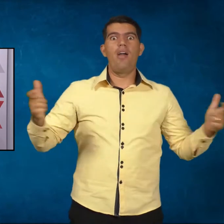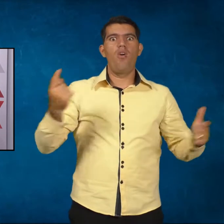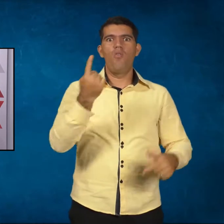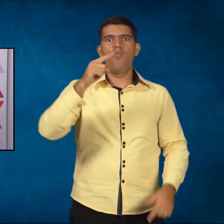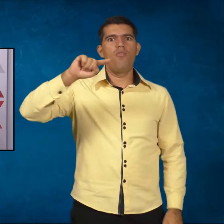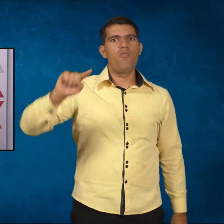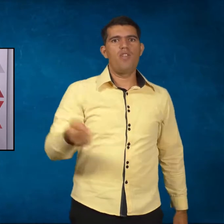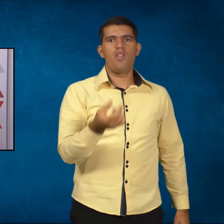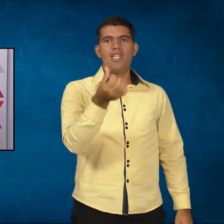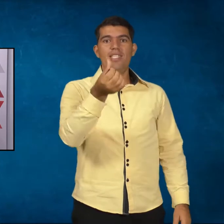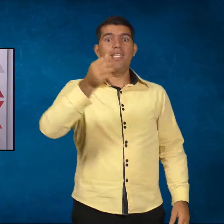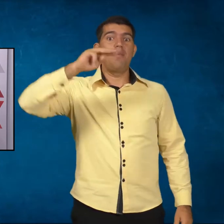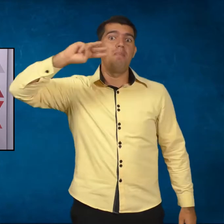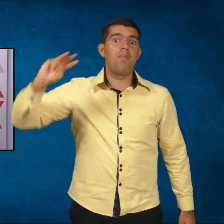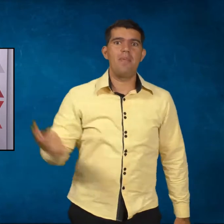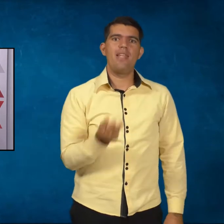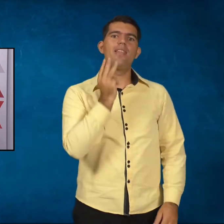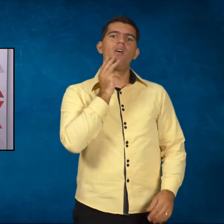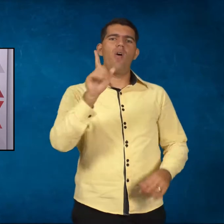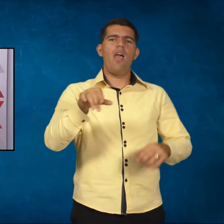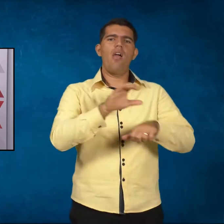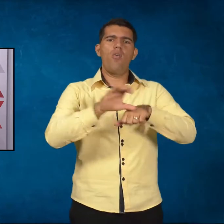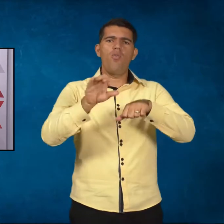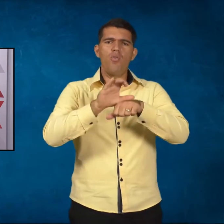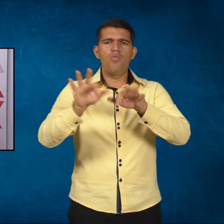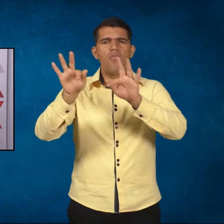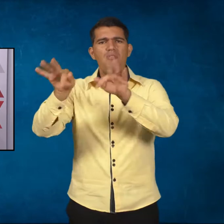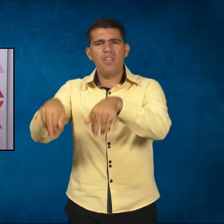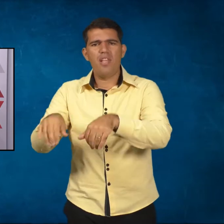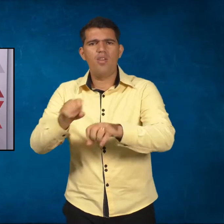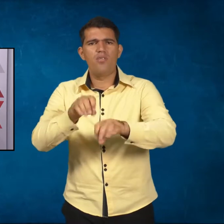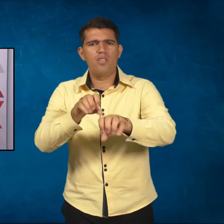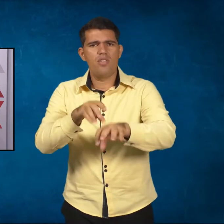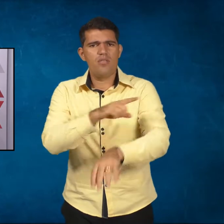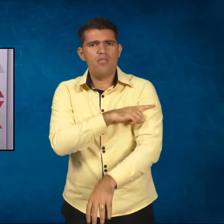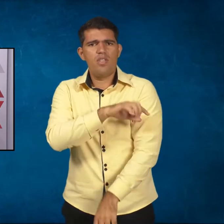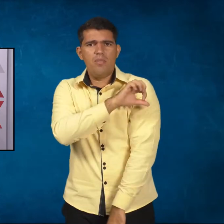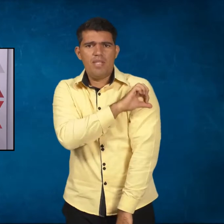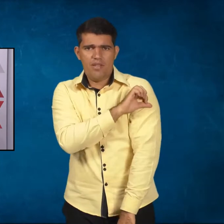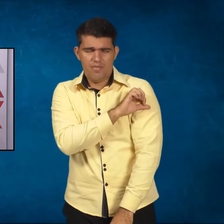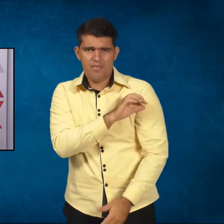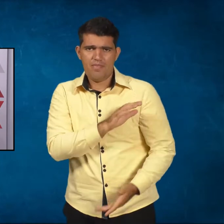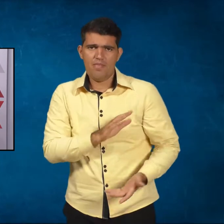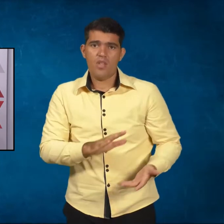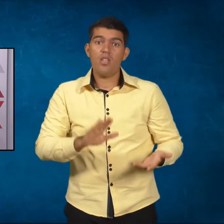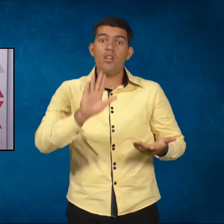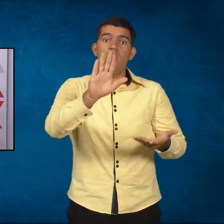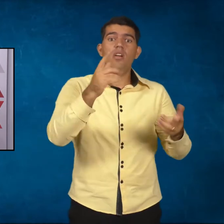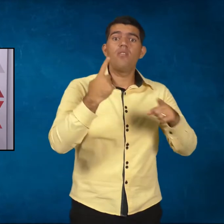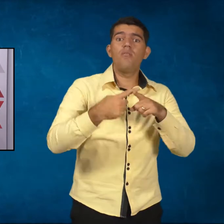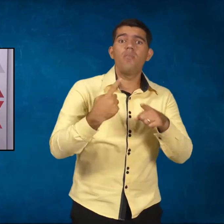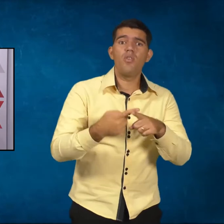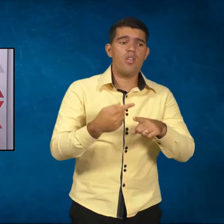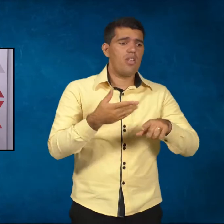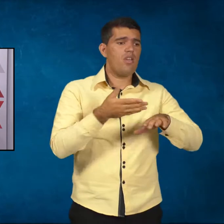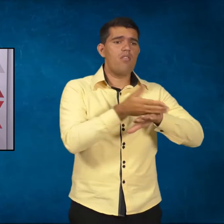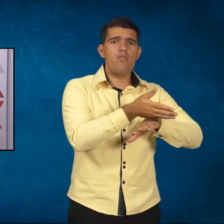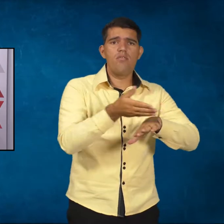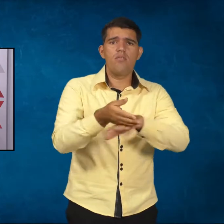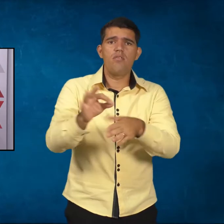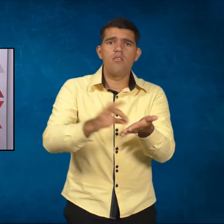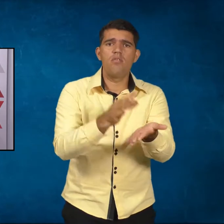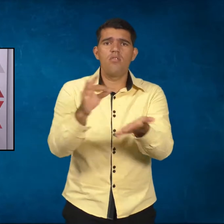de 1,6 milhão curso os anos finais do ensino fundamental e por que esses alunos estão matriculados